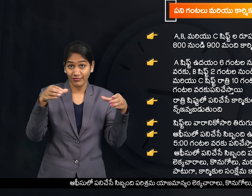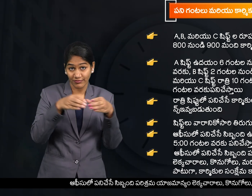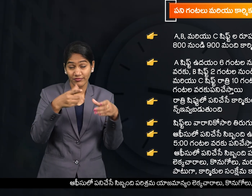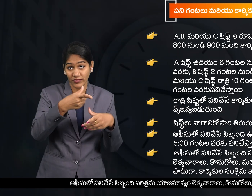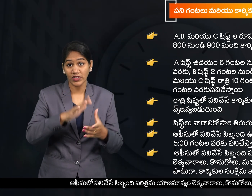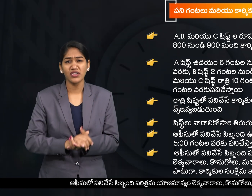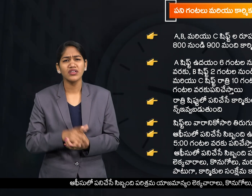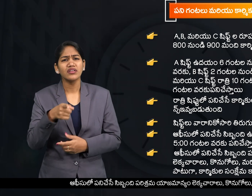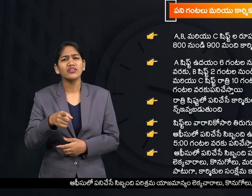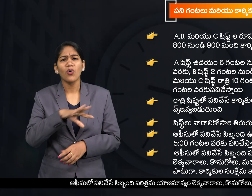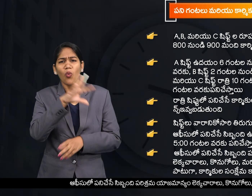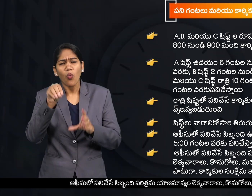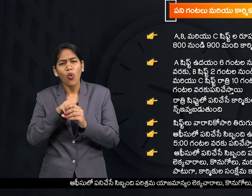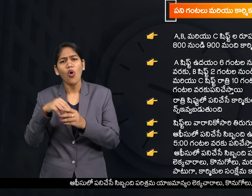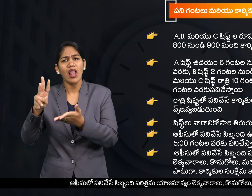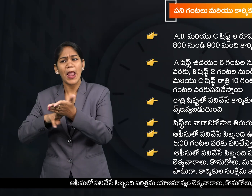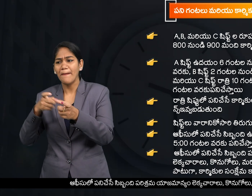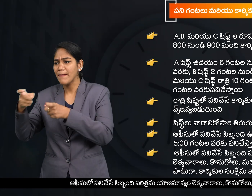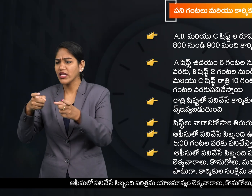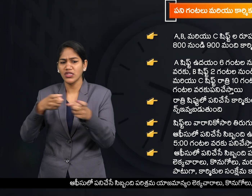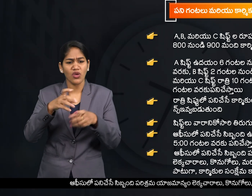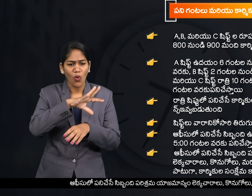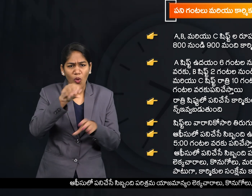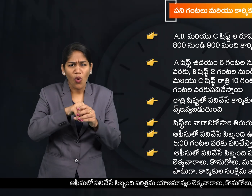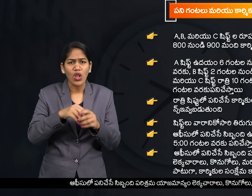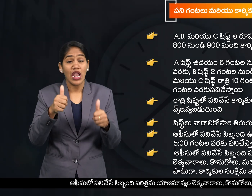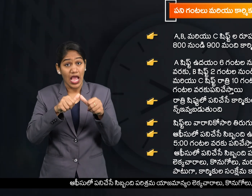ఆఫీసులో పనిచేసే సిబ్బంది పరిశ్రమ యాజమాన్యం,